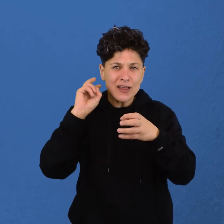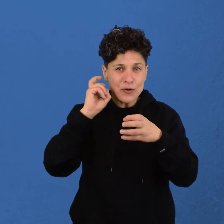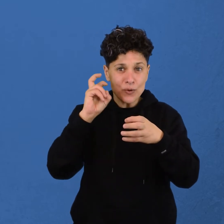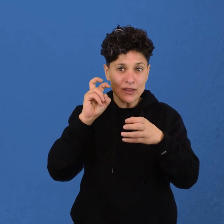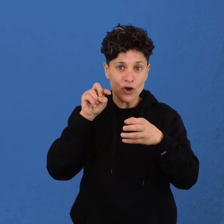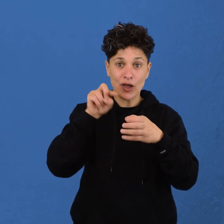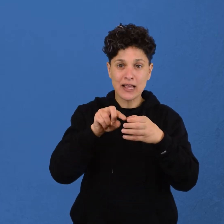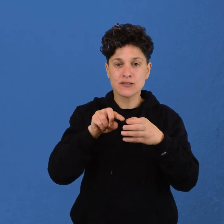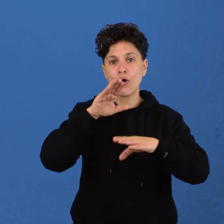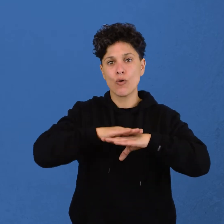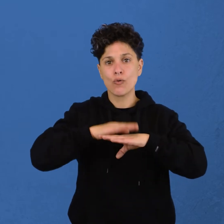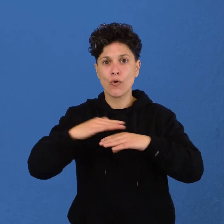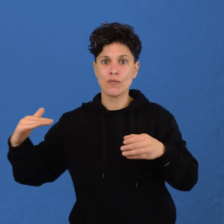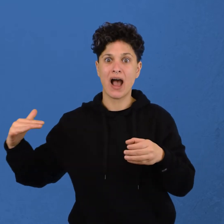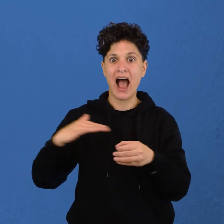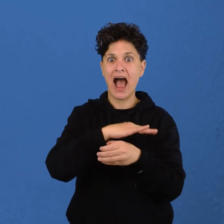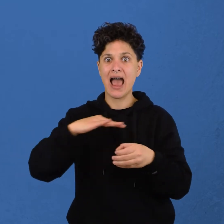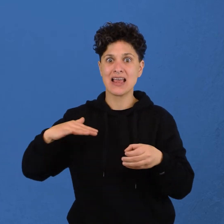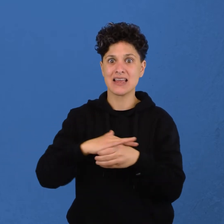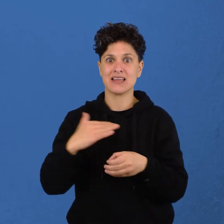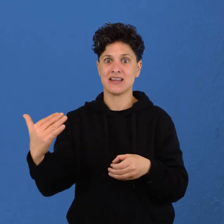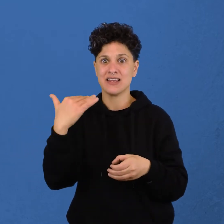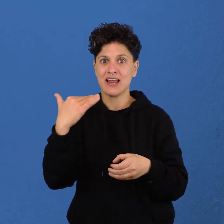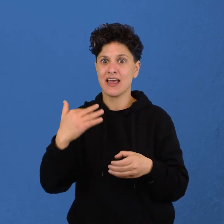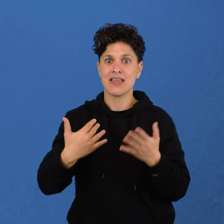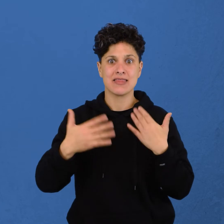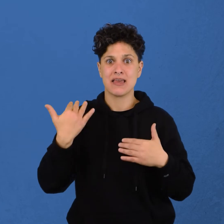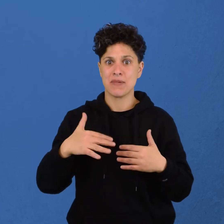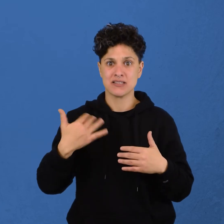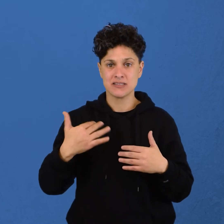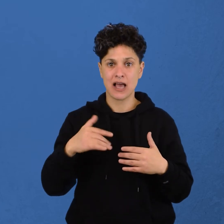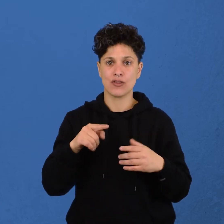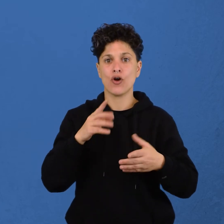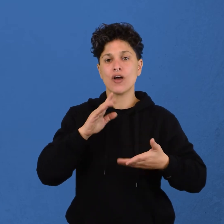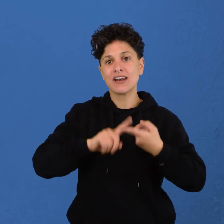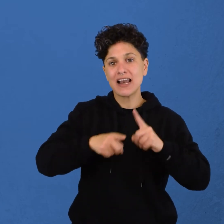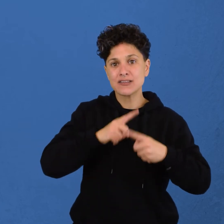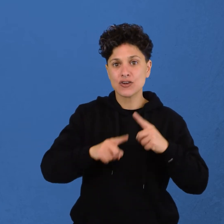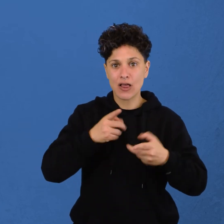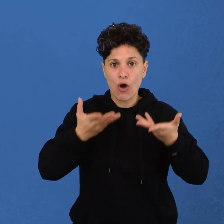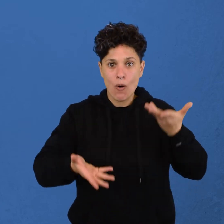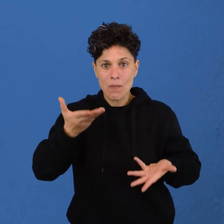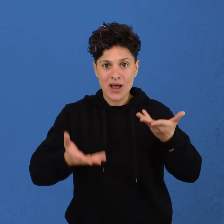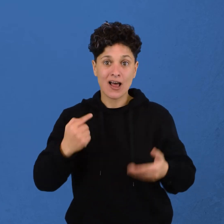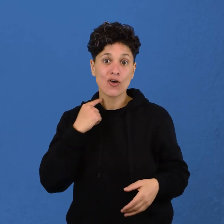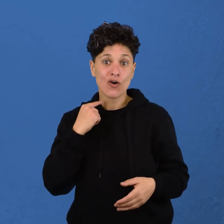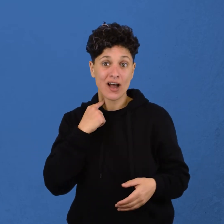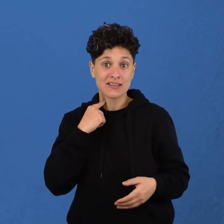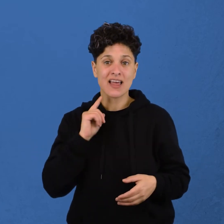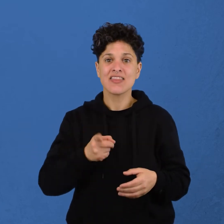verdosa. Ahora la presión del aire es excesiva con relación a la presión del gas. Debemos cerrar la